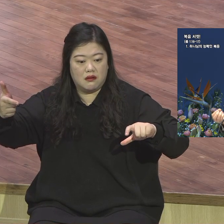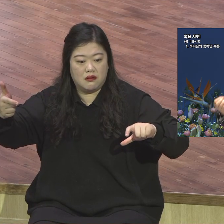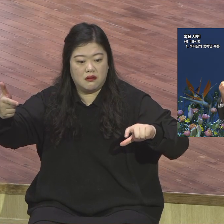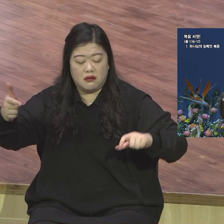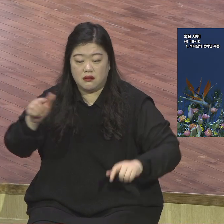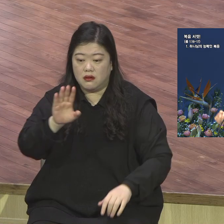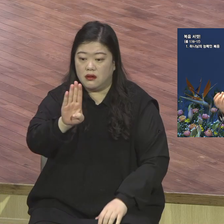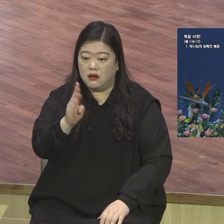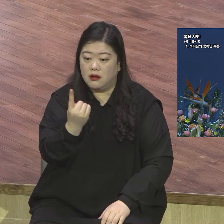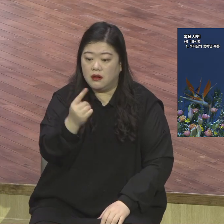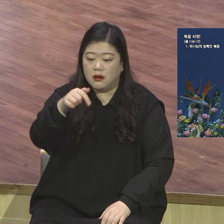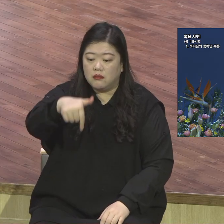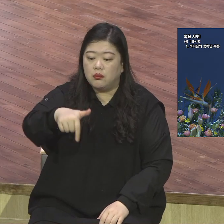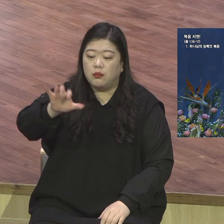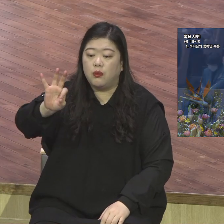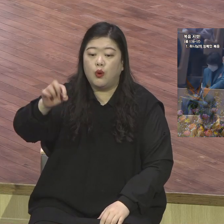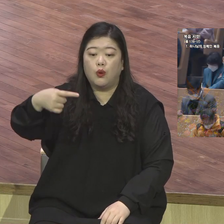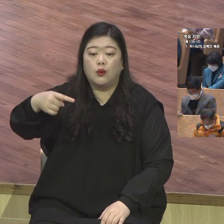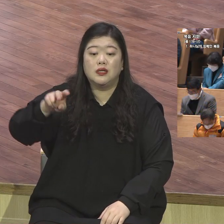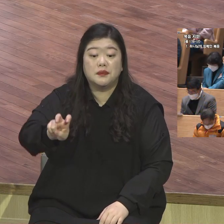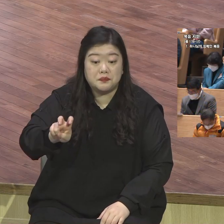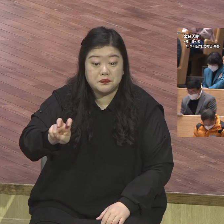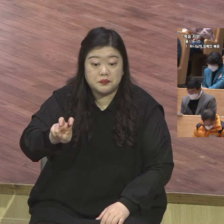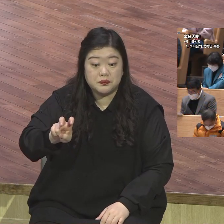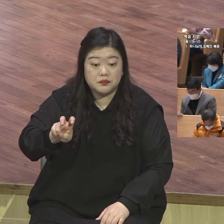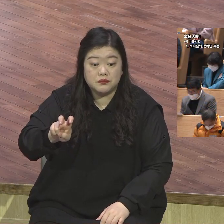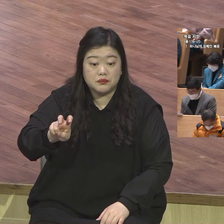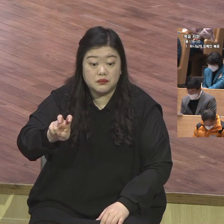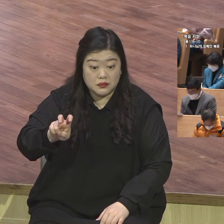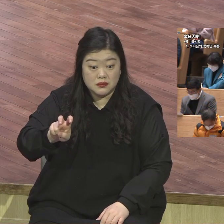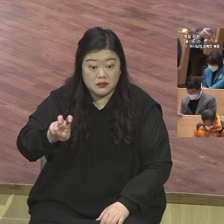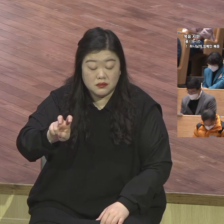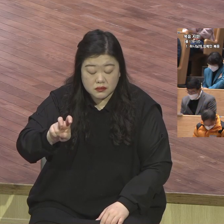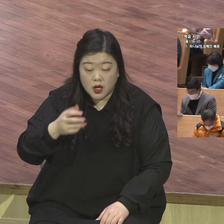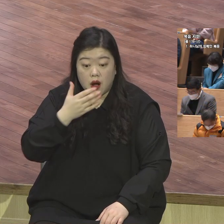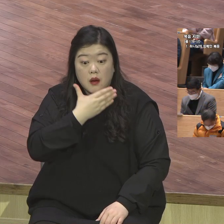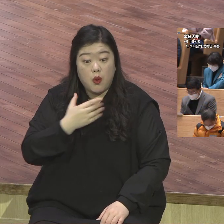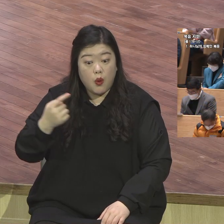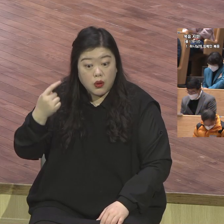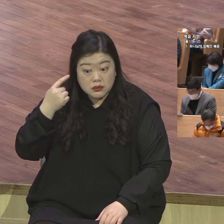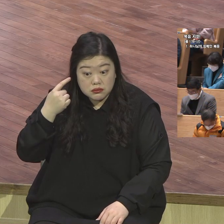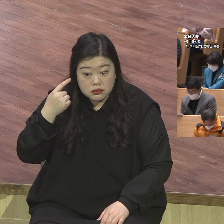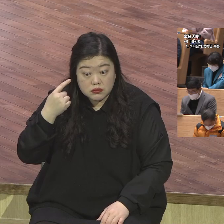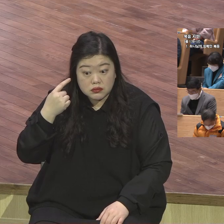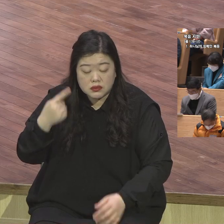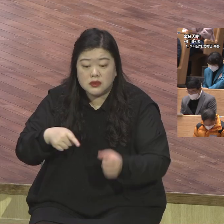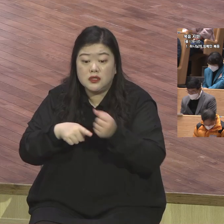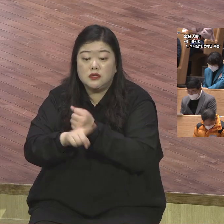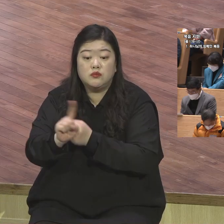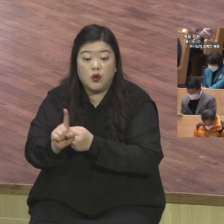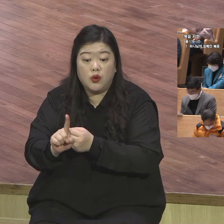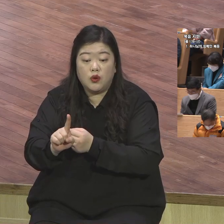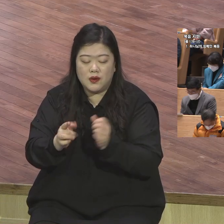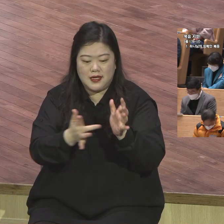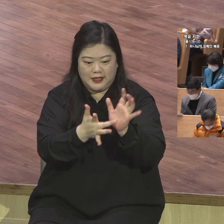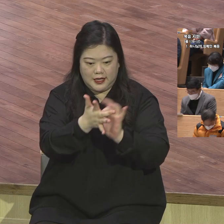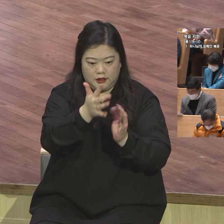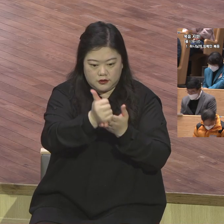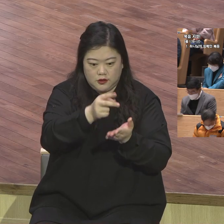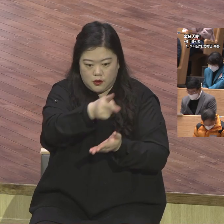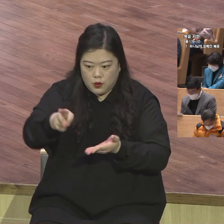뭐예요? 예수 그리스도라고. 예수 그리스도. 예수가 그리스도라는 사실이 복음이에요. 이